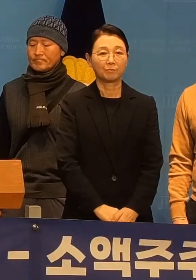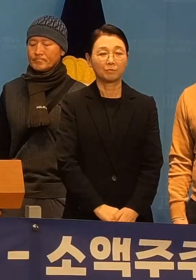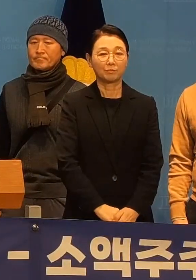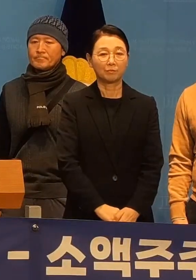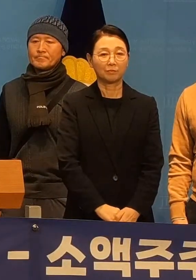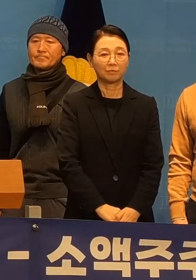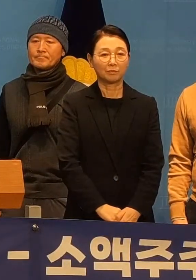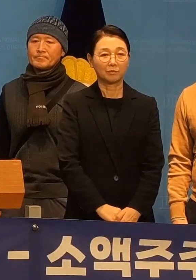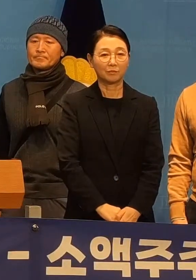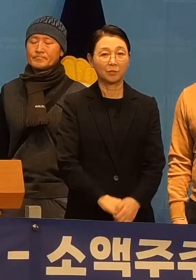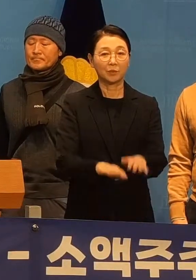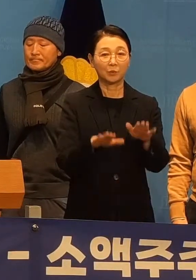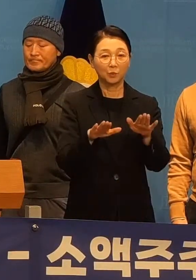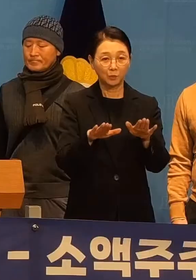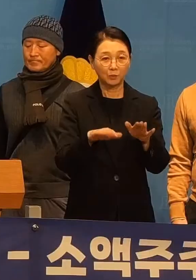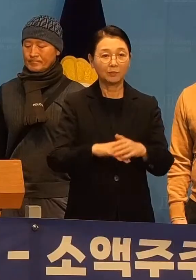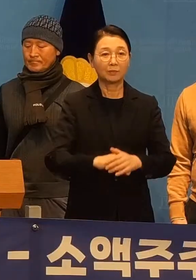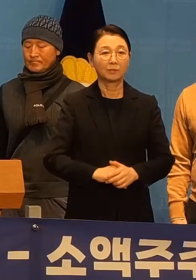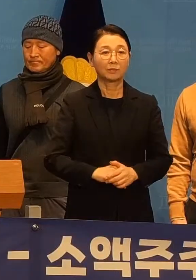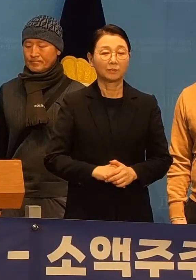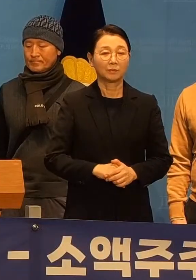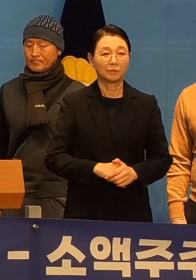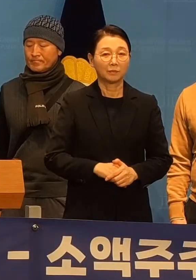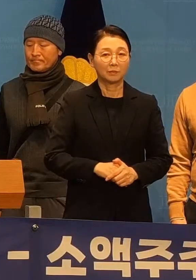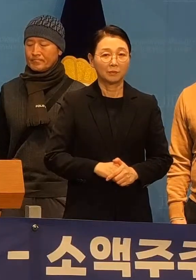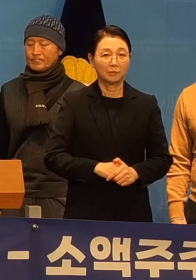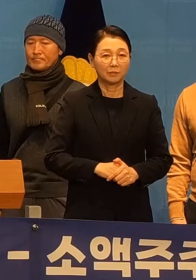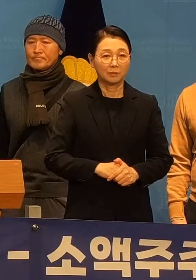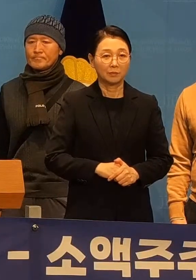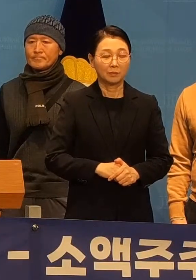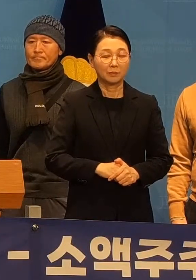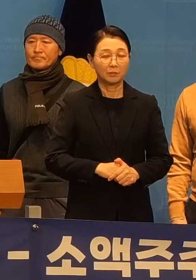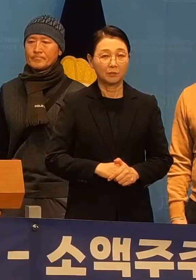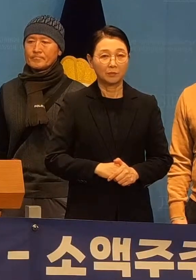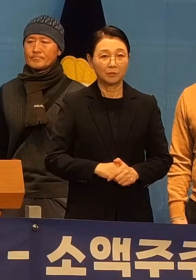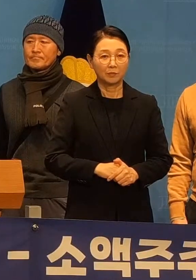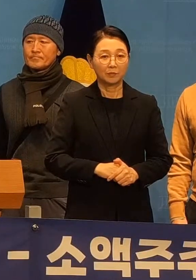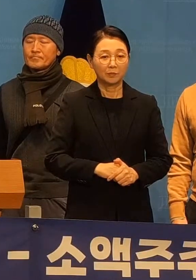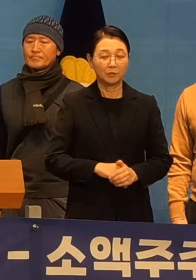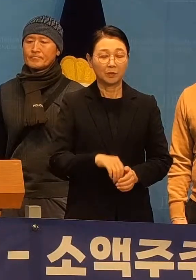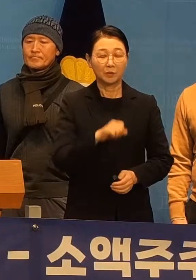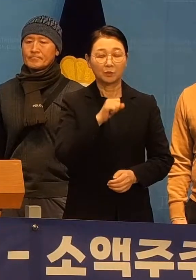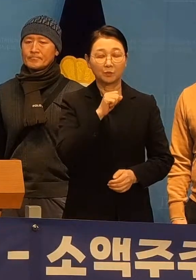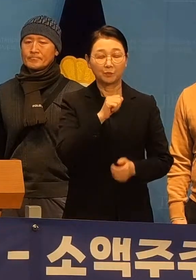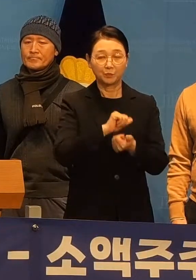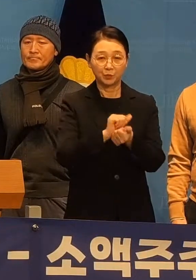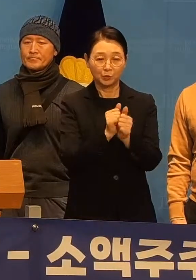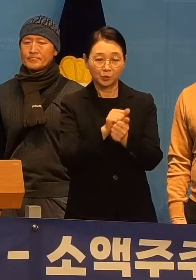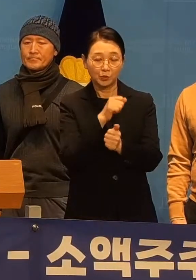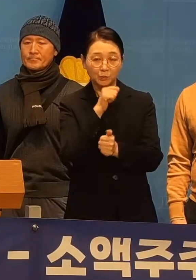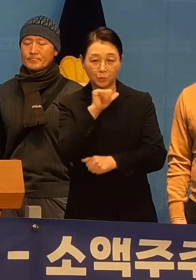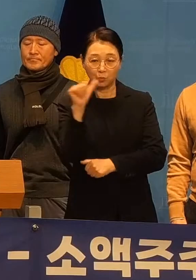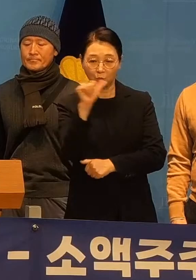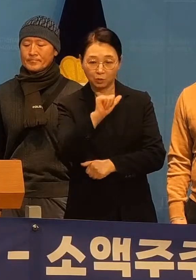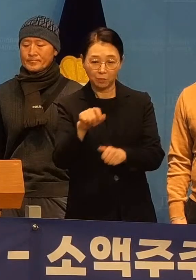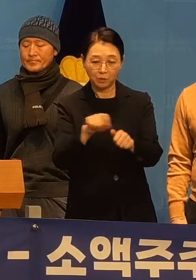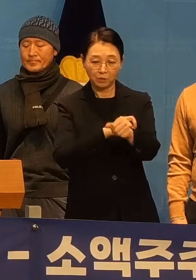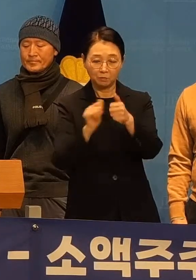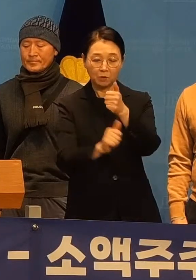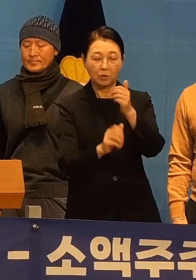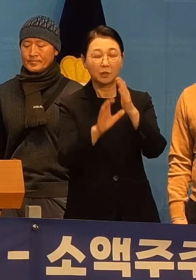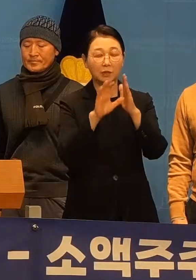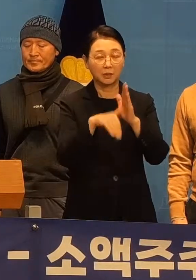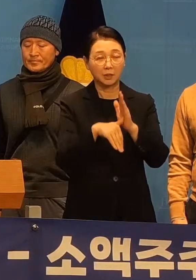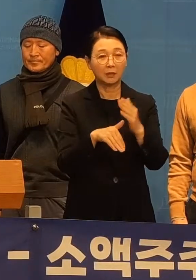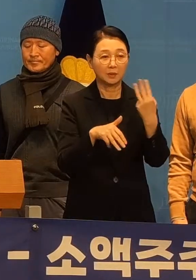오늘 이 자리는 저희 코스피 5천 특별위원회에서 실시하고 있는 제 3차